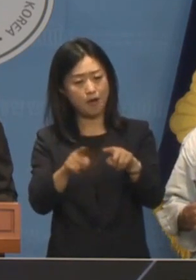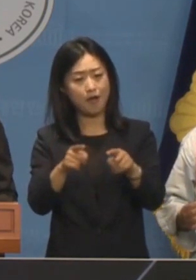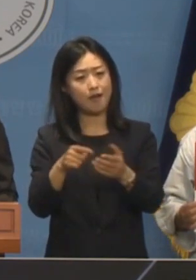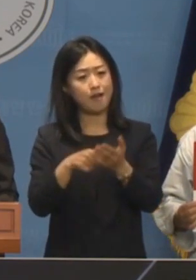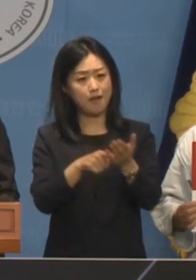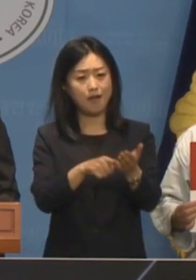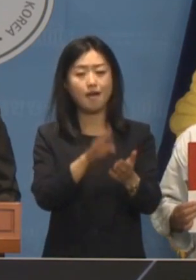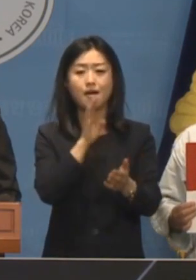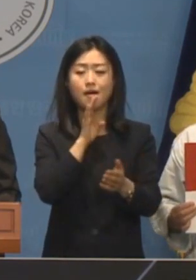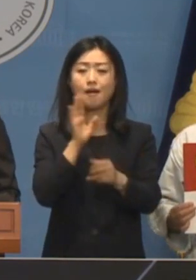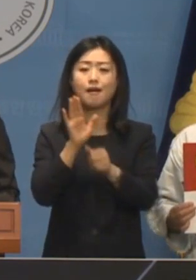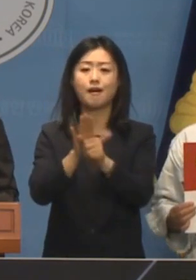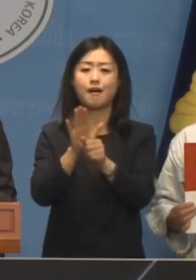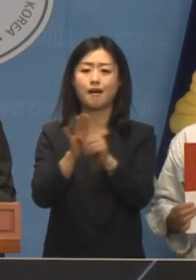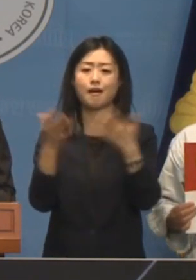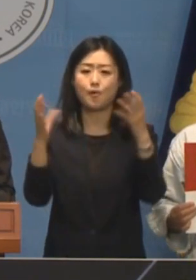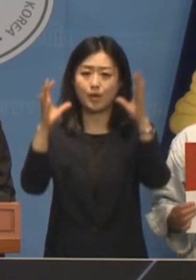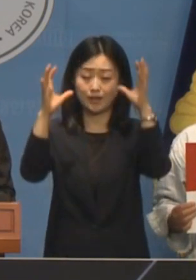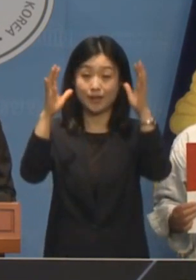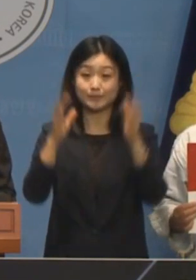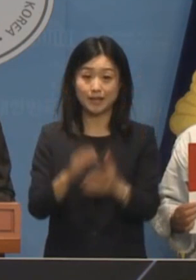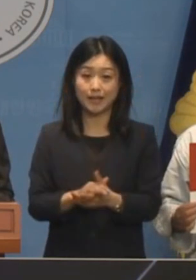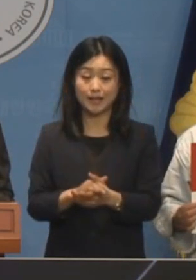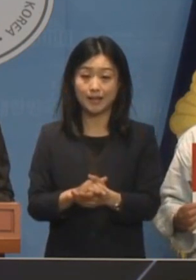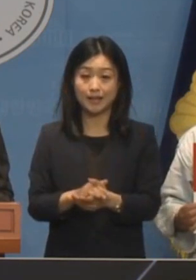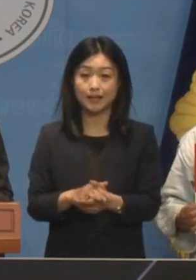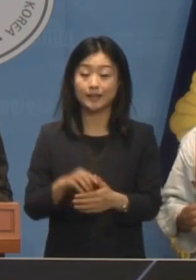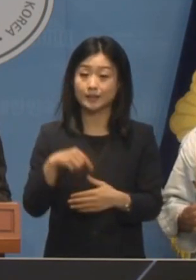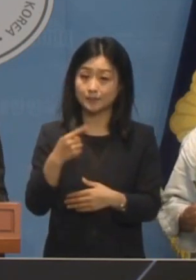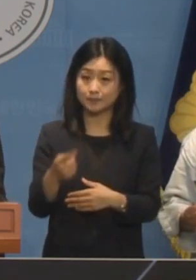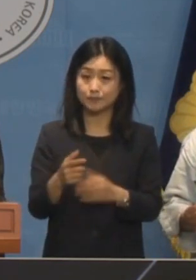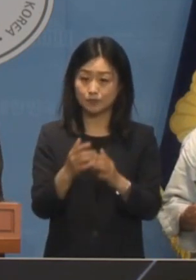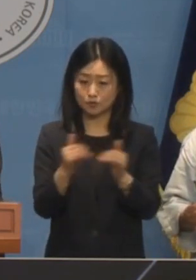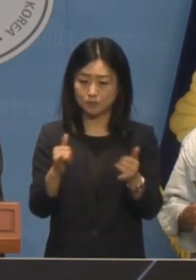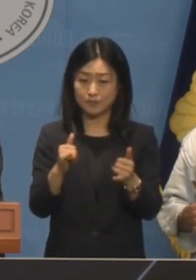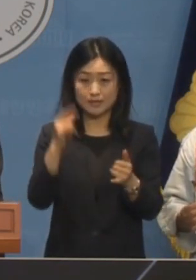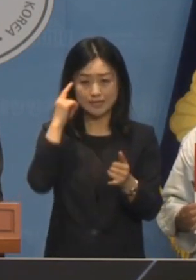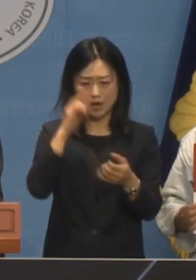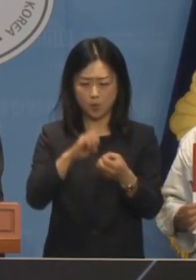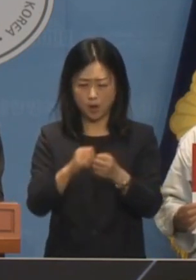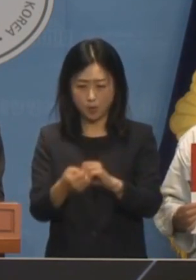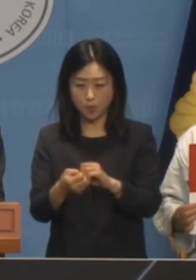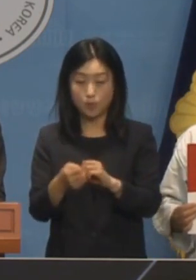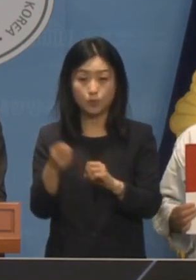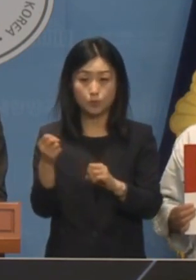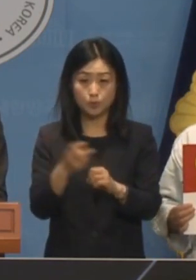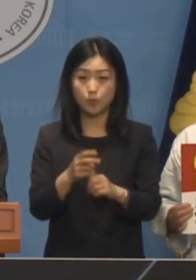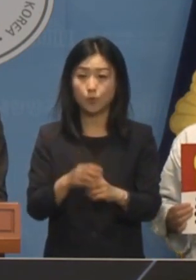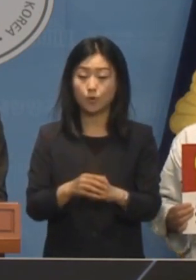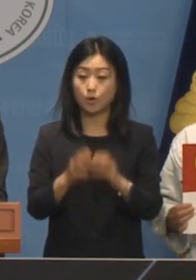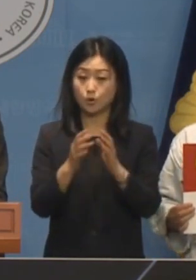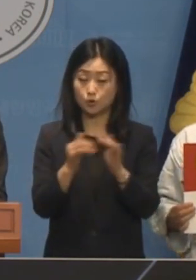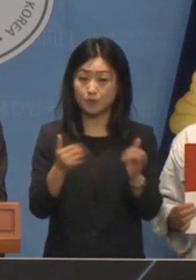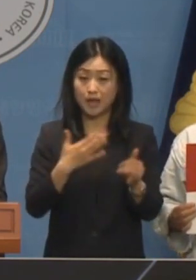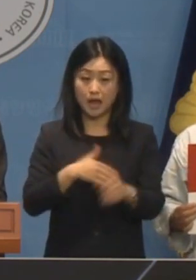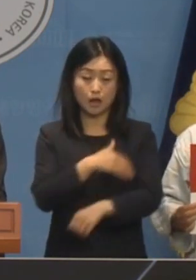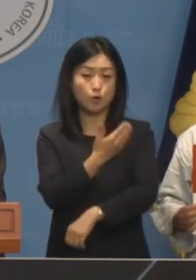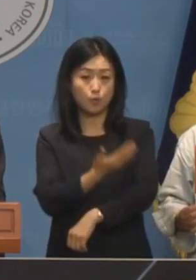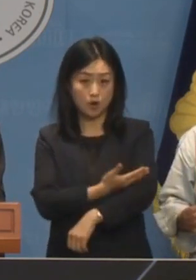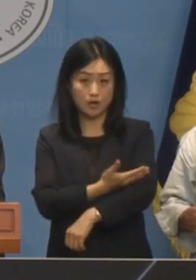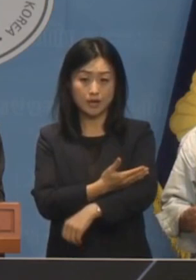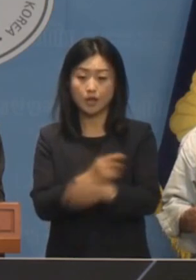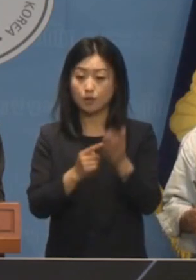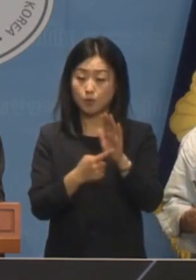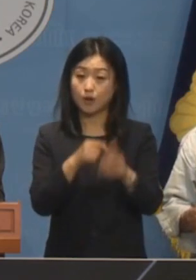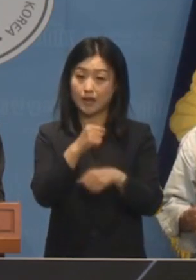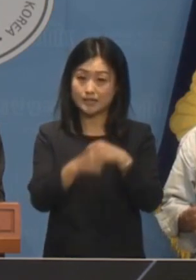요청안을 적극 지지한다. 우리는 차제에 민의를 왜곡시키고 헌법에 보장된 다수 대한민국 국민의 알 권리와 표현의